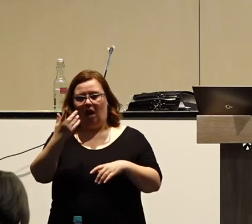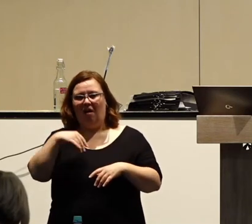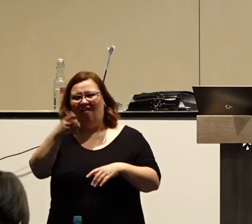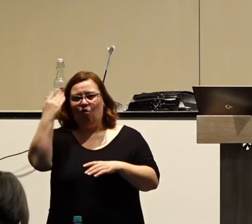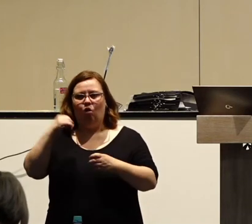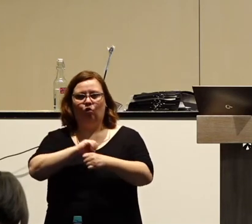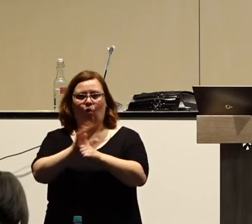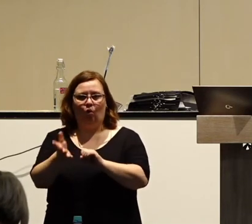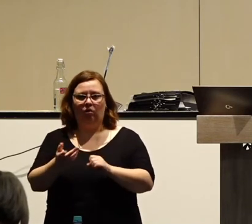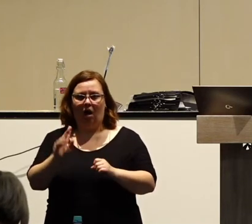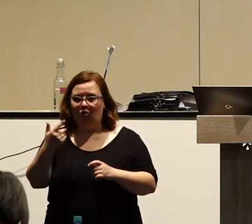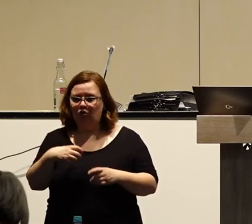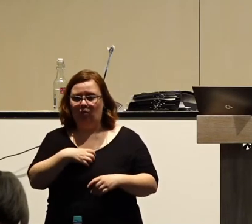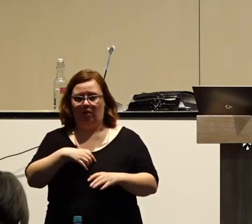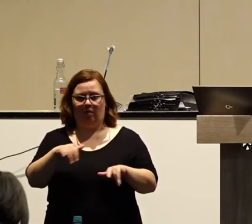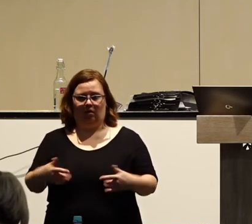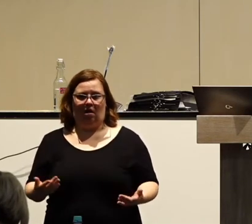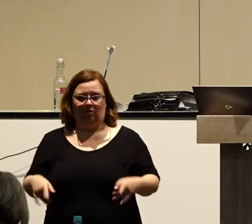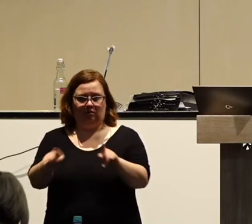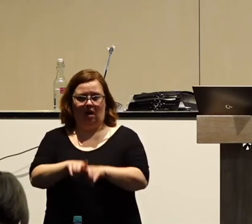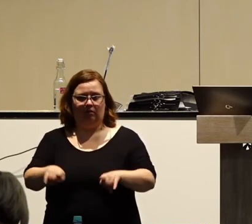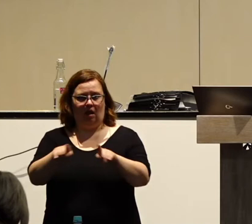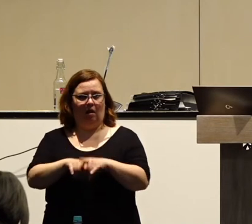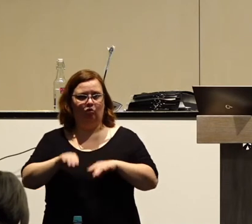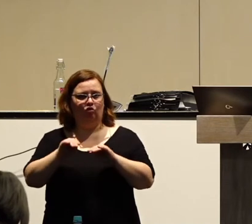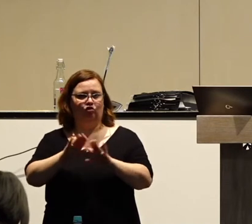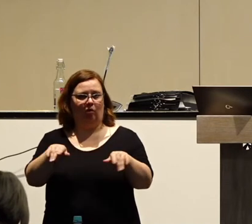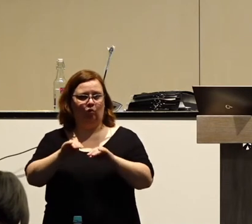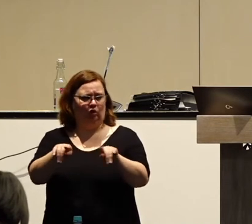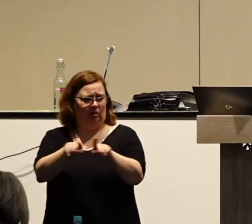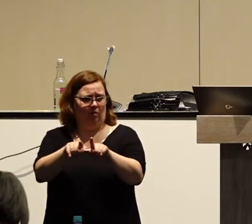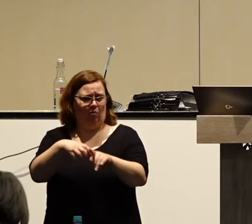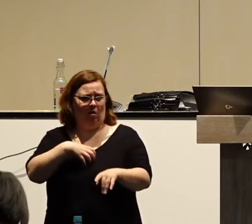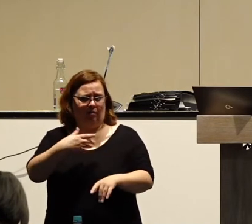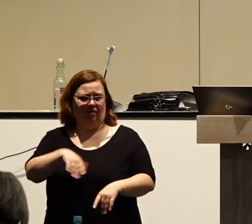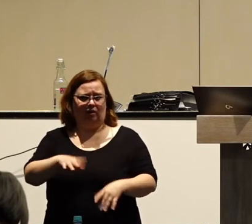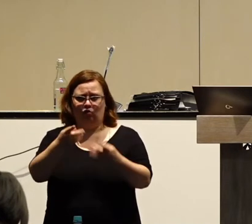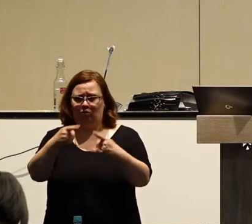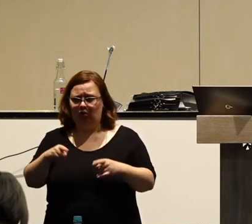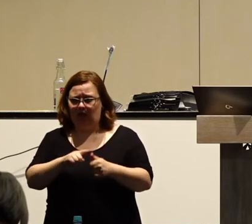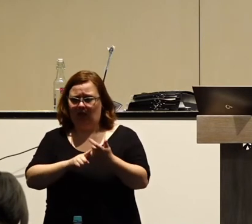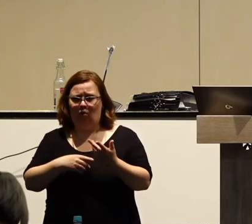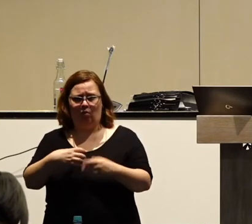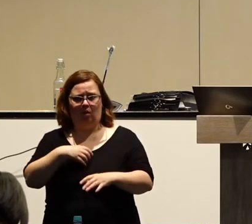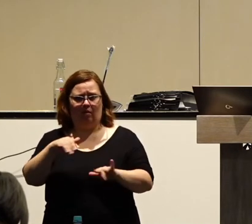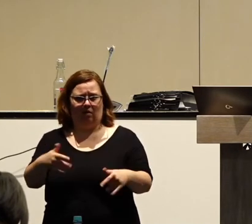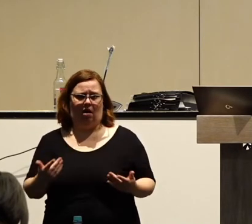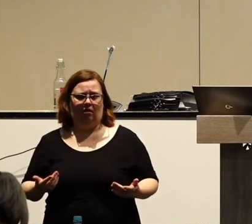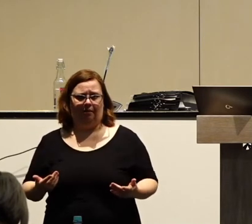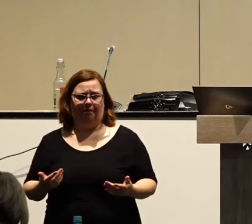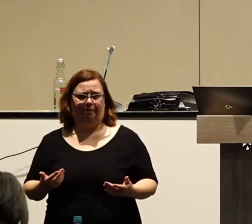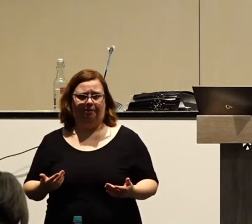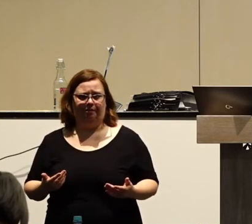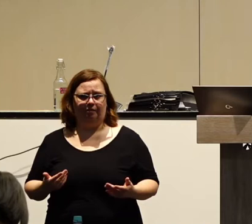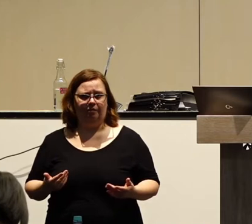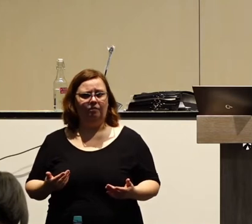Corona gab es doch schon so viele Probleme mit dem Schwimmunterricht und. Und Musik und allen Dingen.